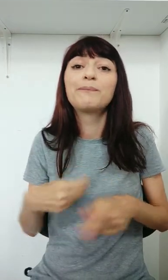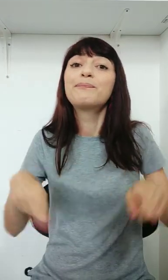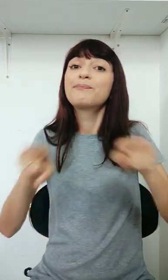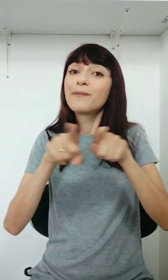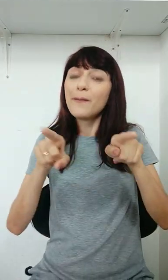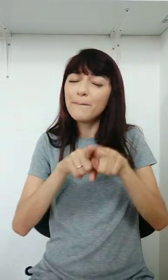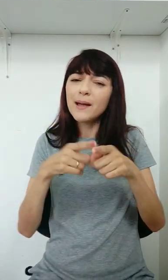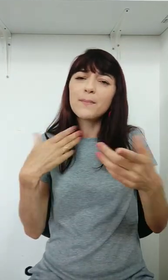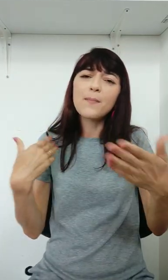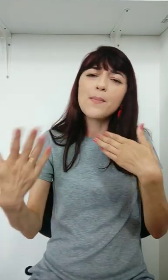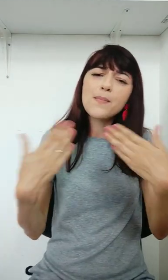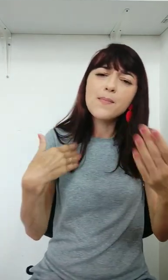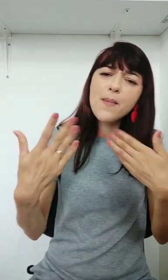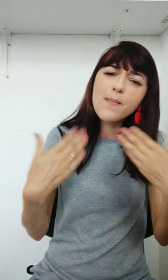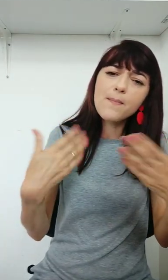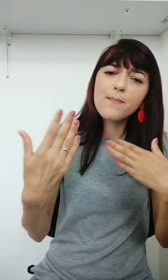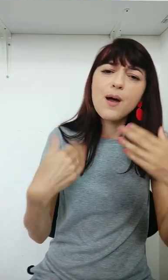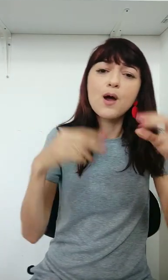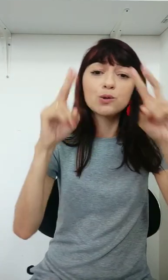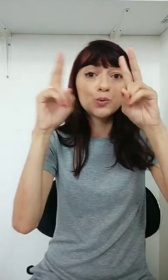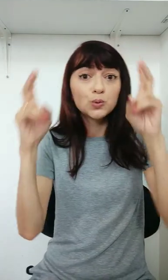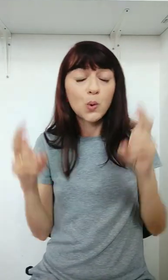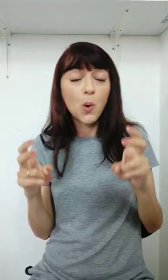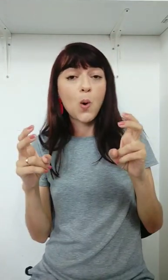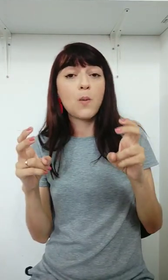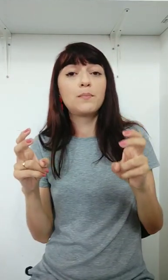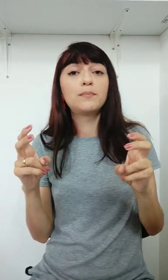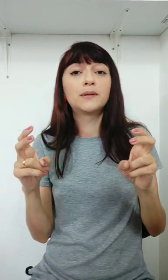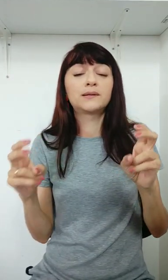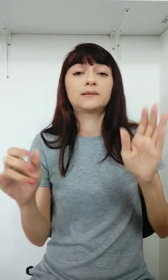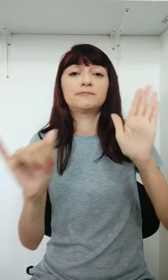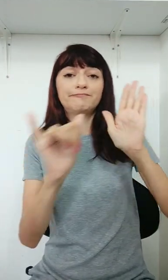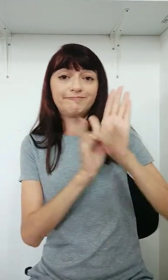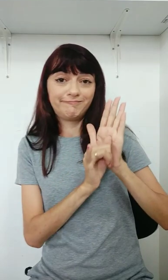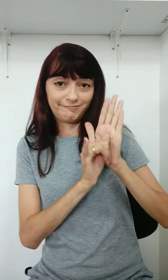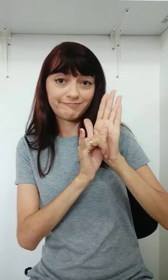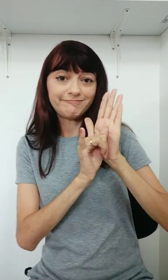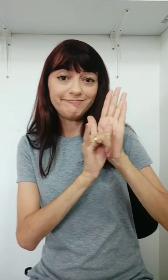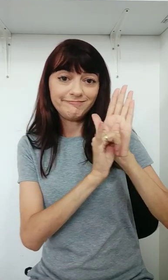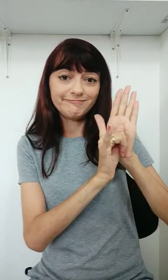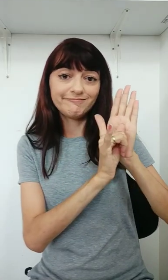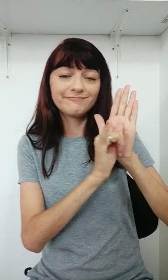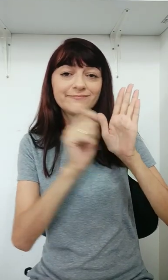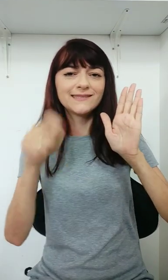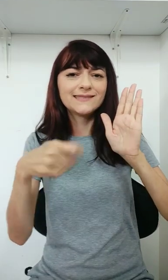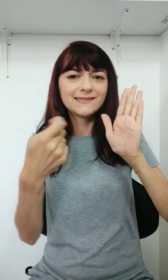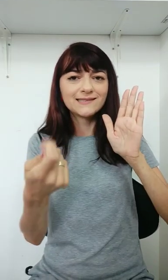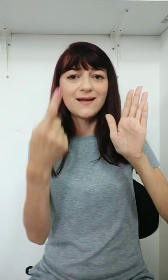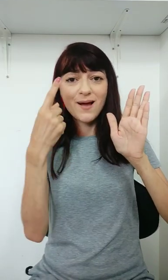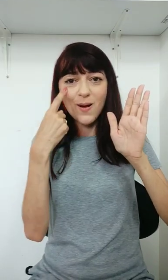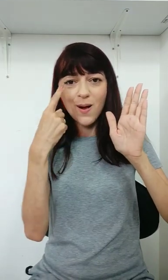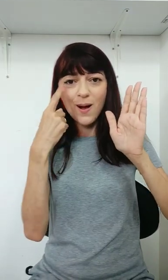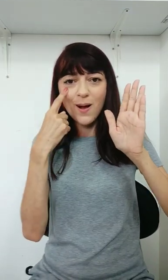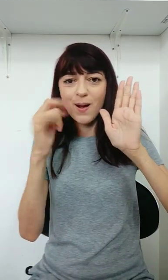Um pouco bem básico, tá, gente? Porque a gente tem uma hora, a gente vai bater um papo sobre cultura, mas também sobre